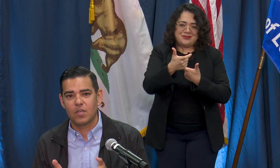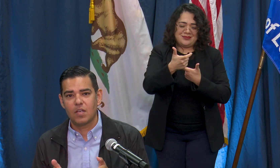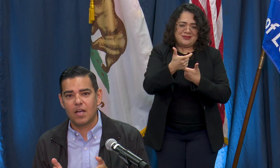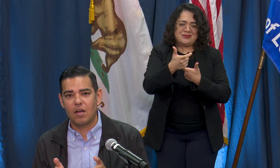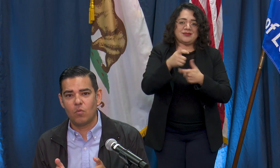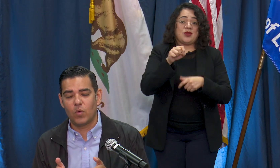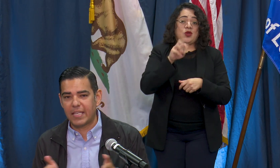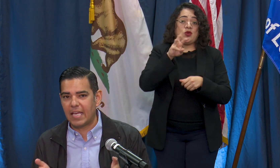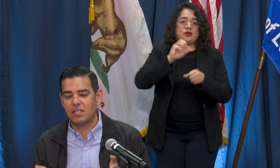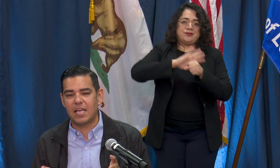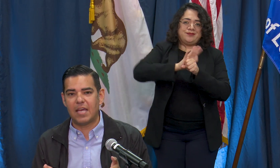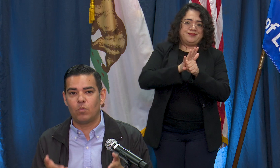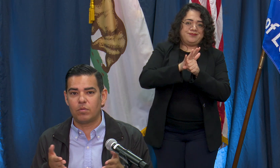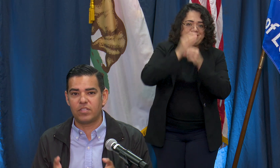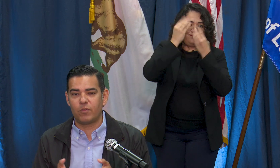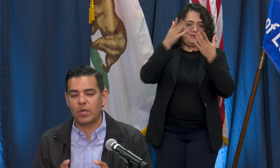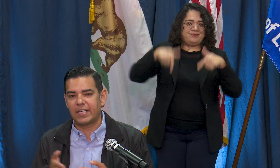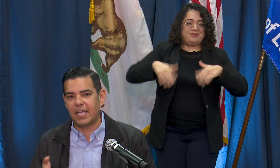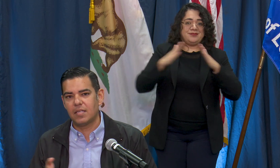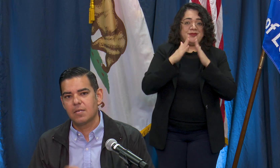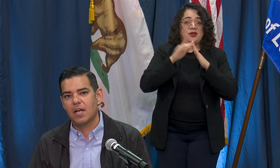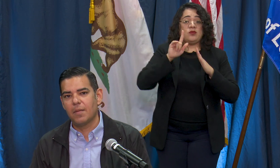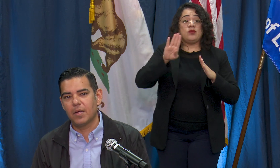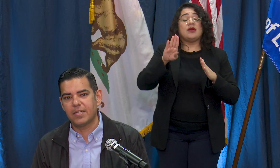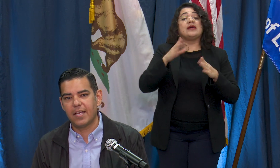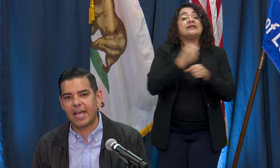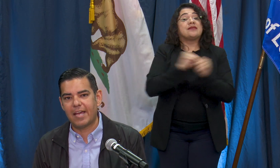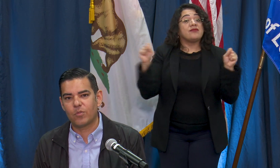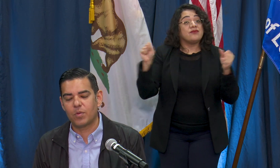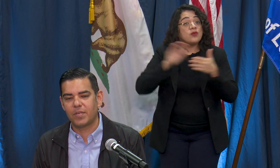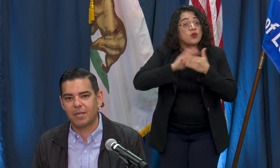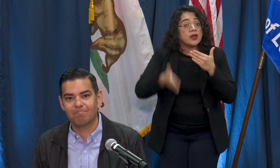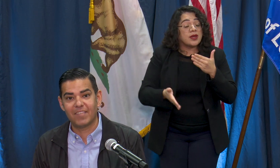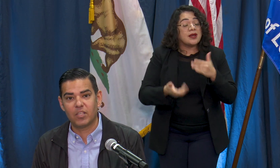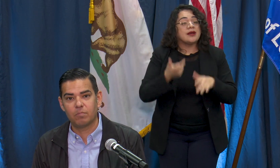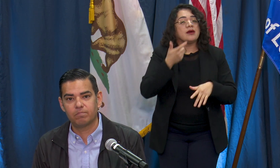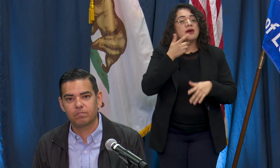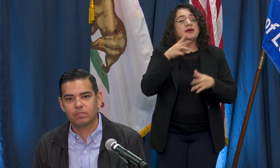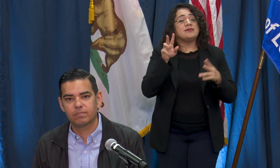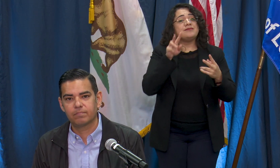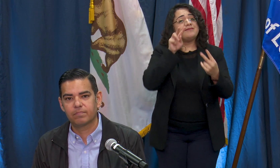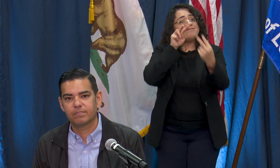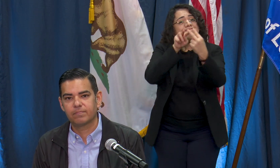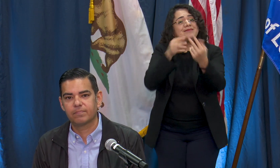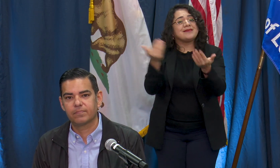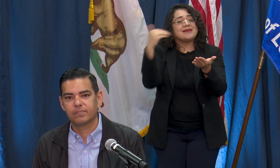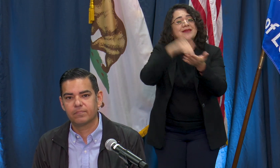safe weekend, and we will see everyone again on Monday at 3 p.m. Thank you.